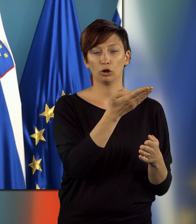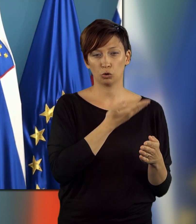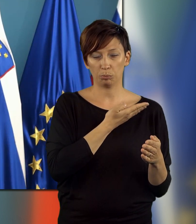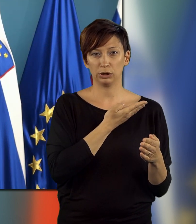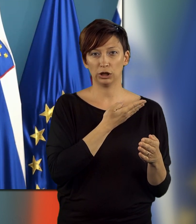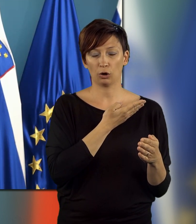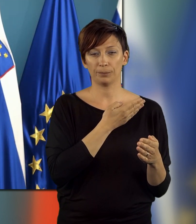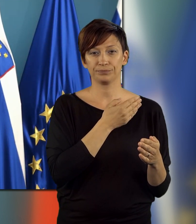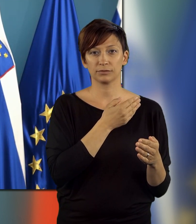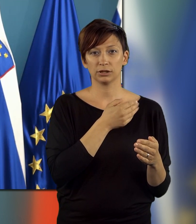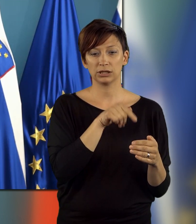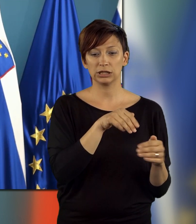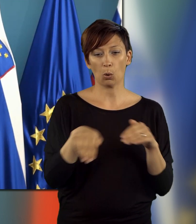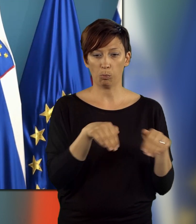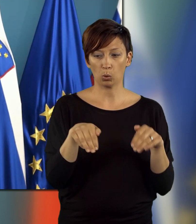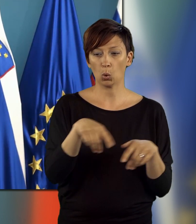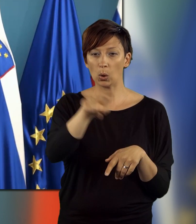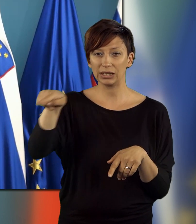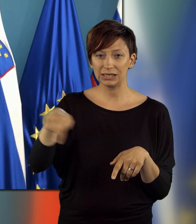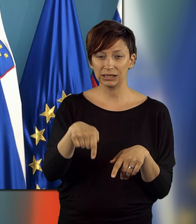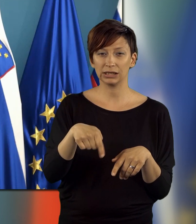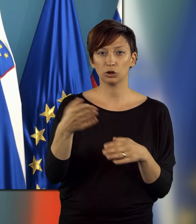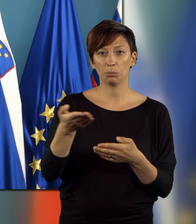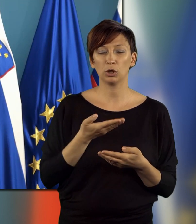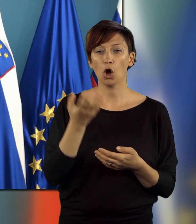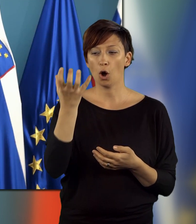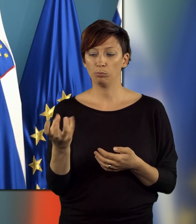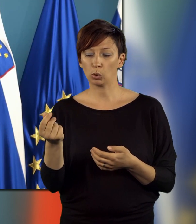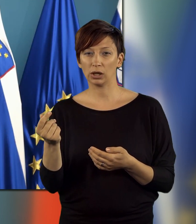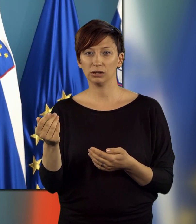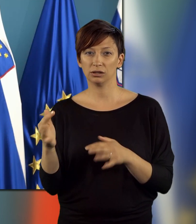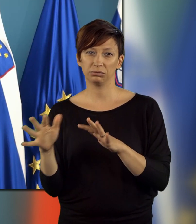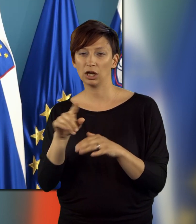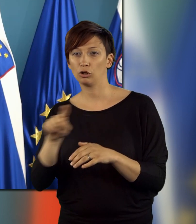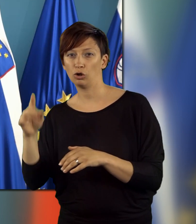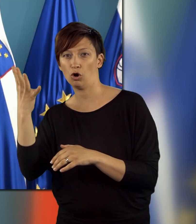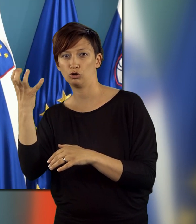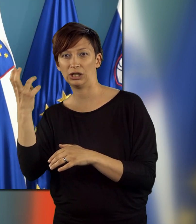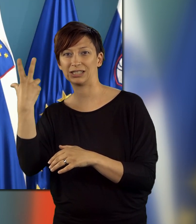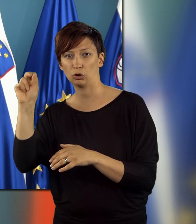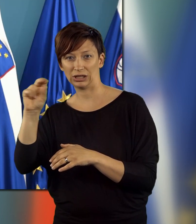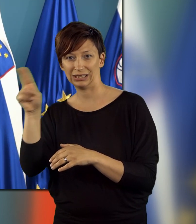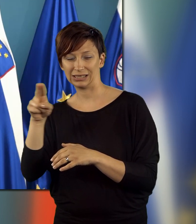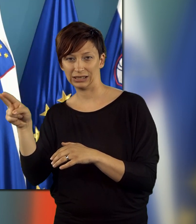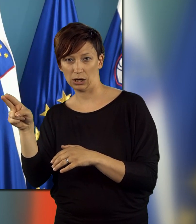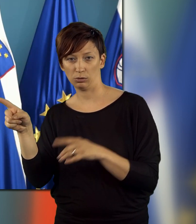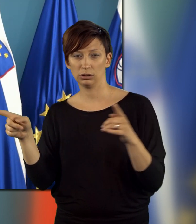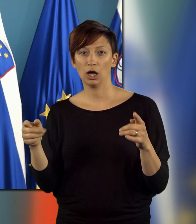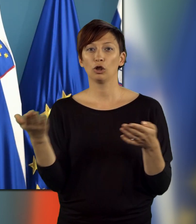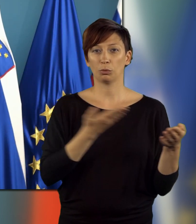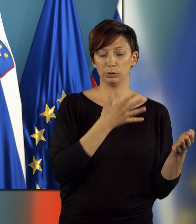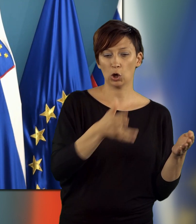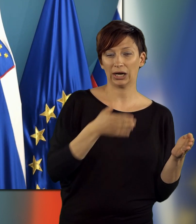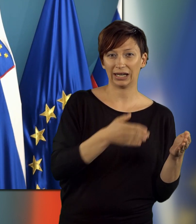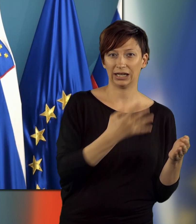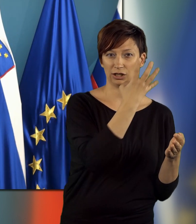ta regres dobijo uživalci pokojnin, ki prejemajo pokojnino v znesku do 430 evrov,